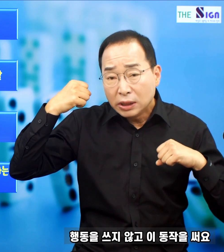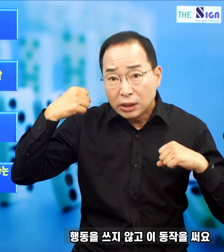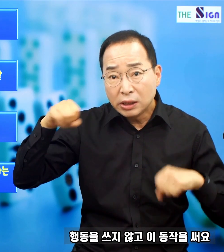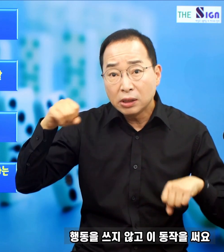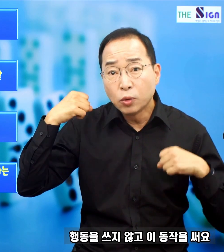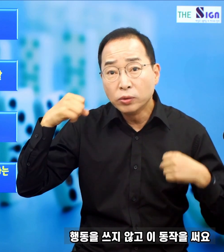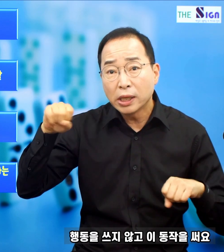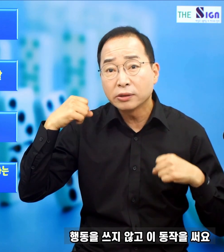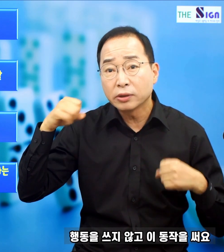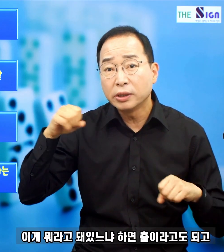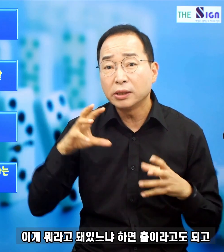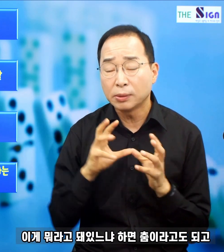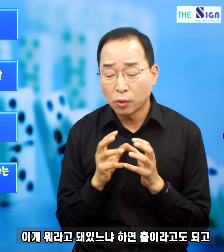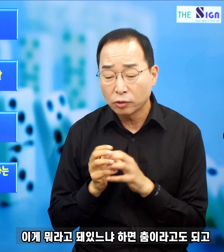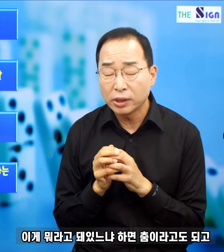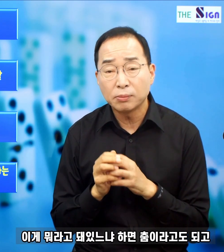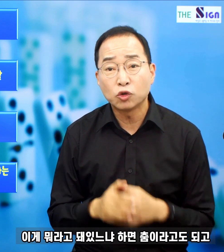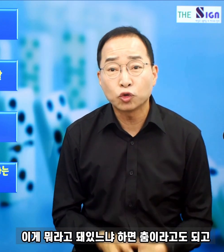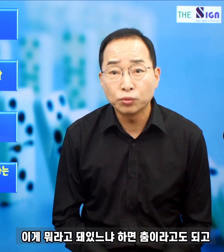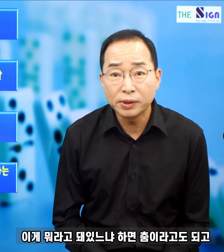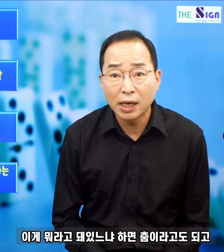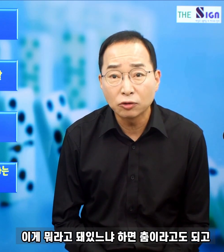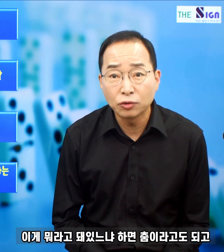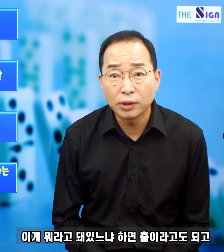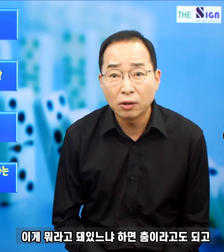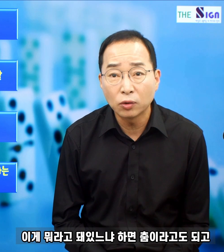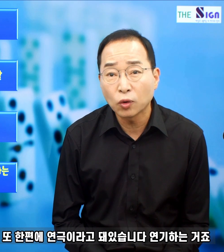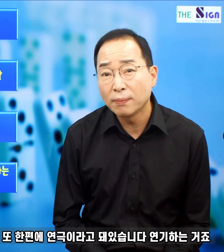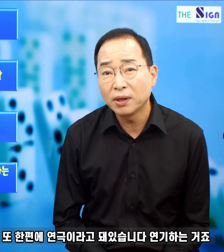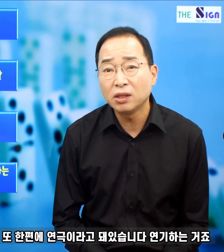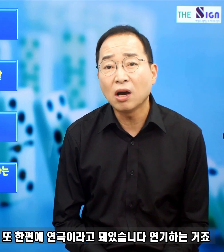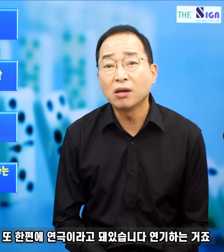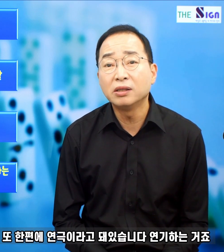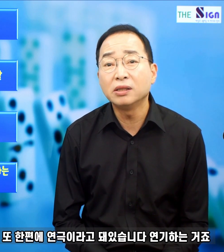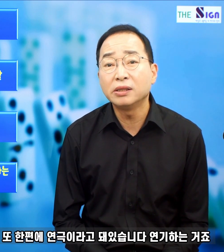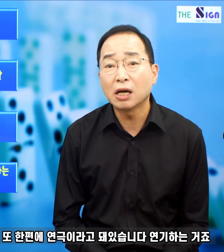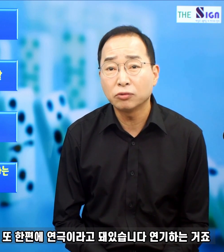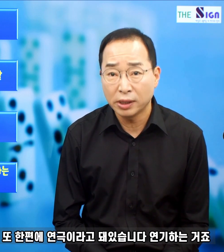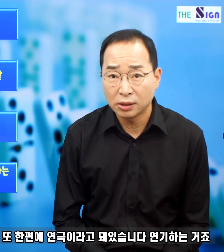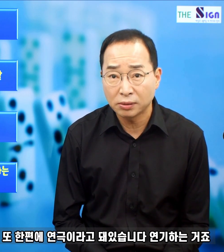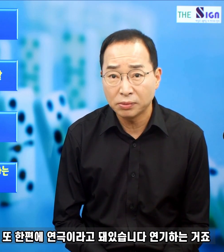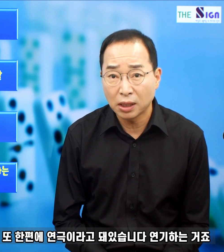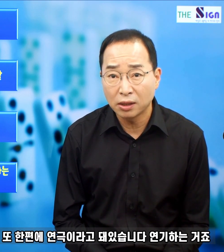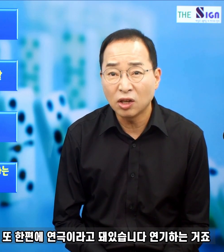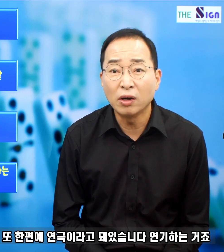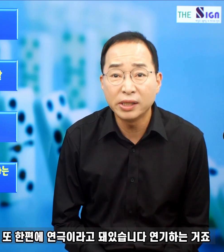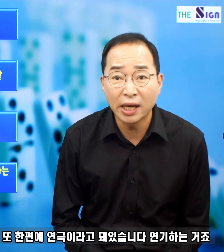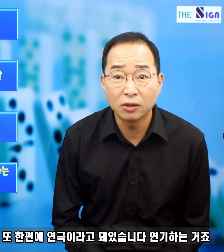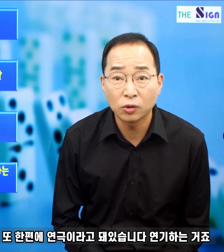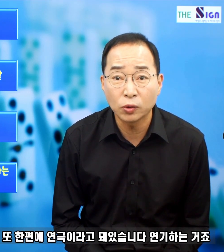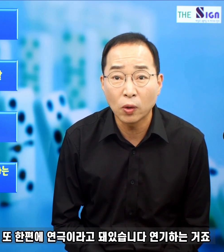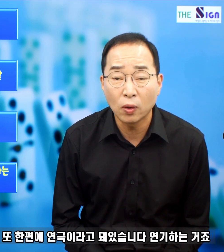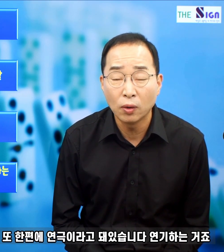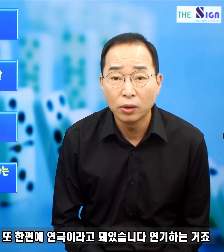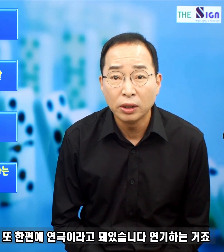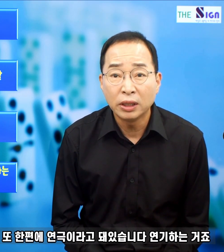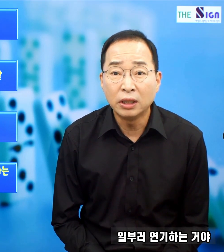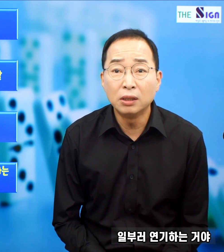이 동작을 써요. 이게 이제 뭐라고 되어 있냐면 춤이라고도 되고 또 한편에 연극이라고 되어 있습니다. 연기하는 거죠.